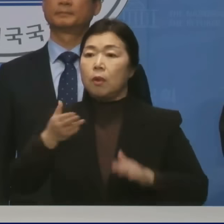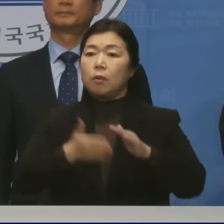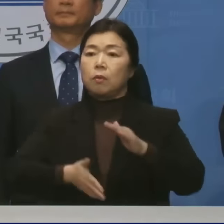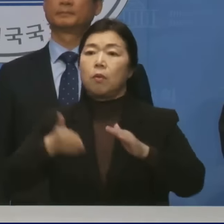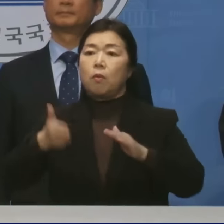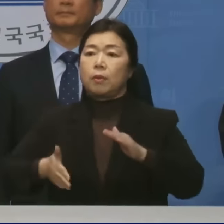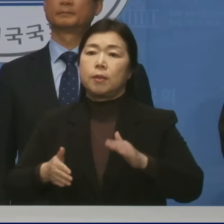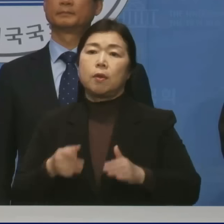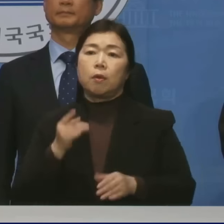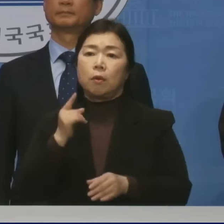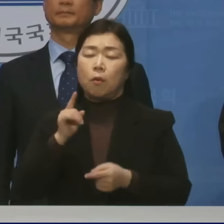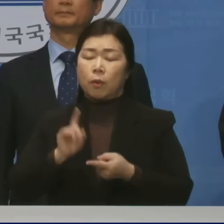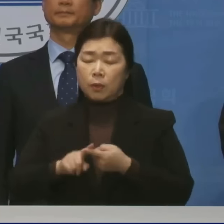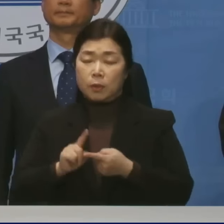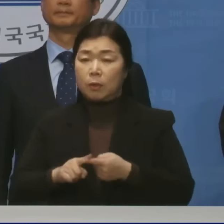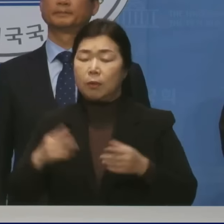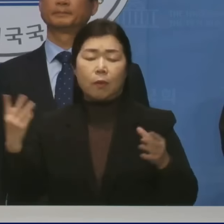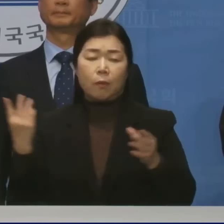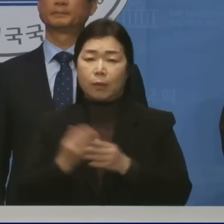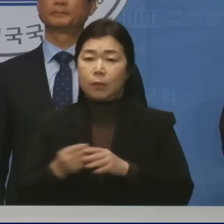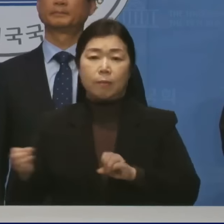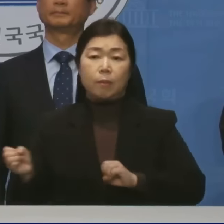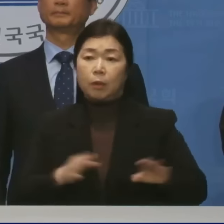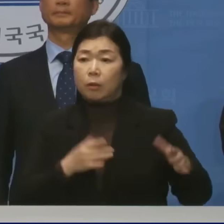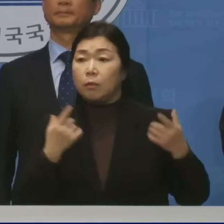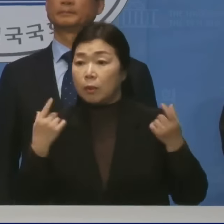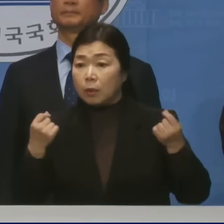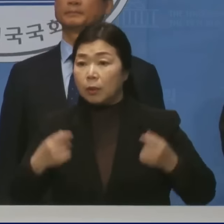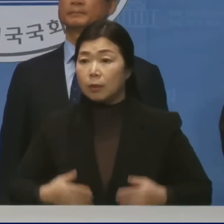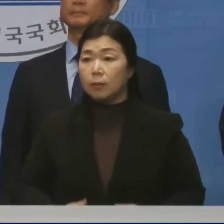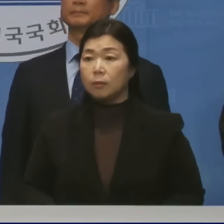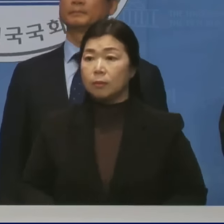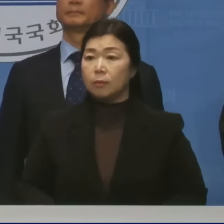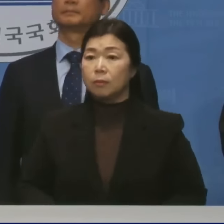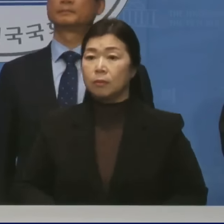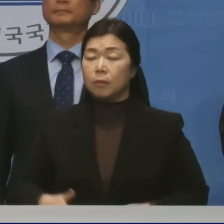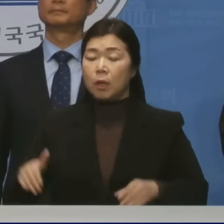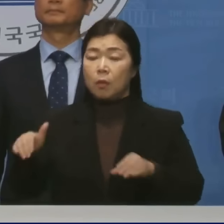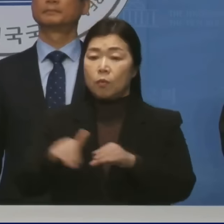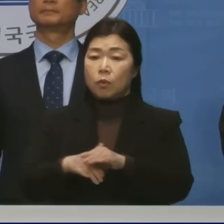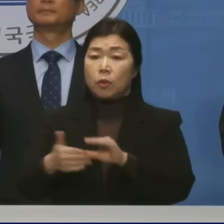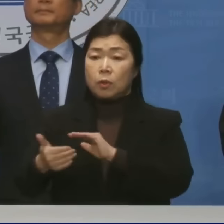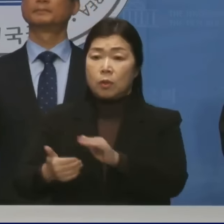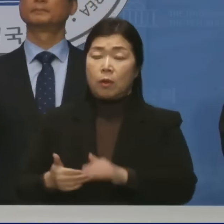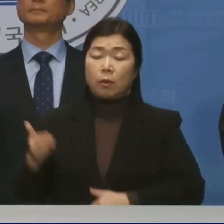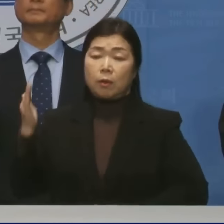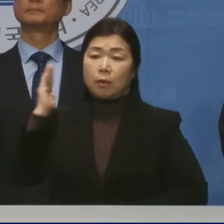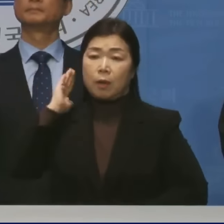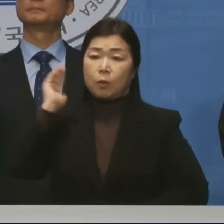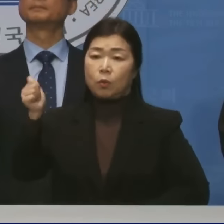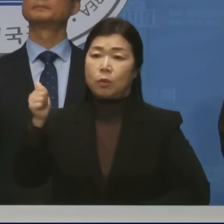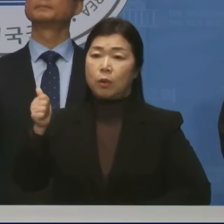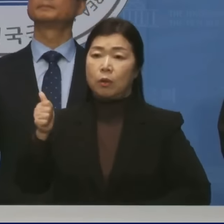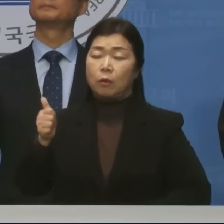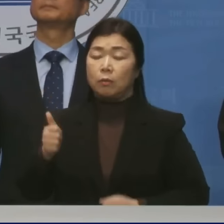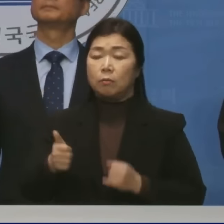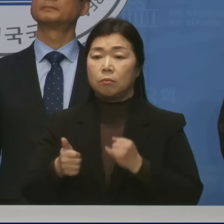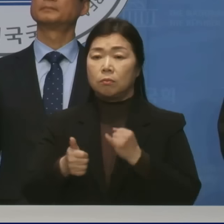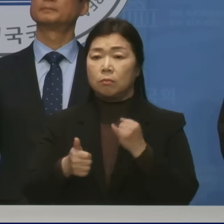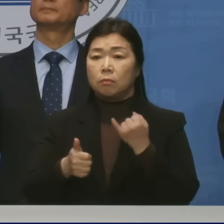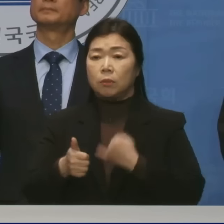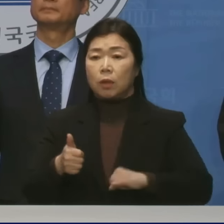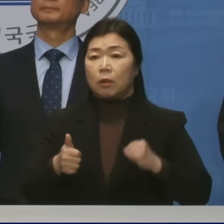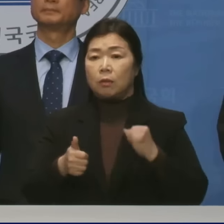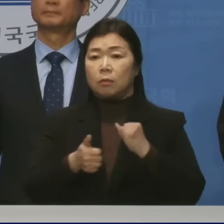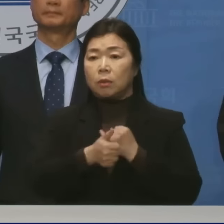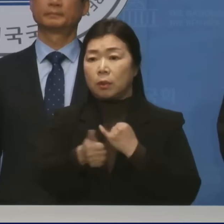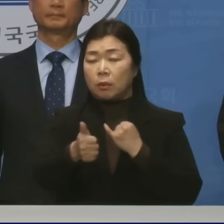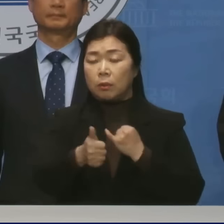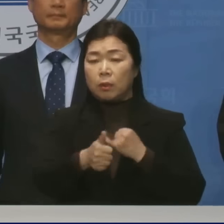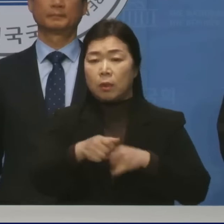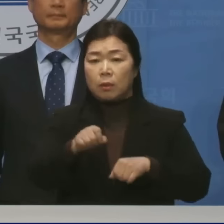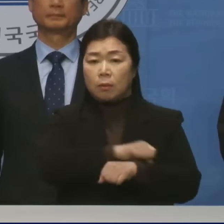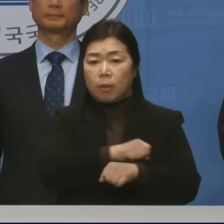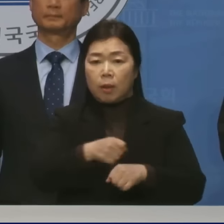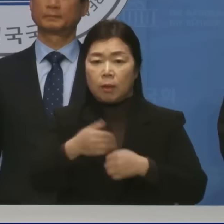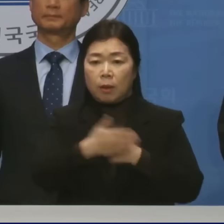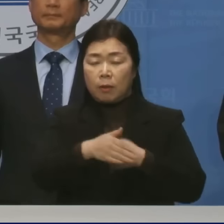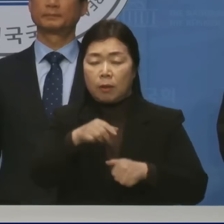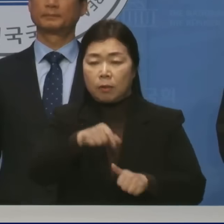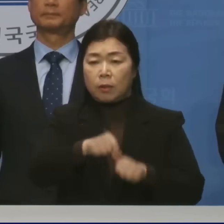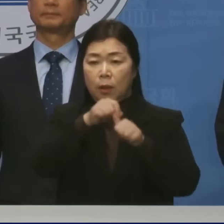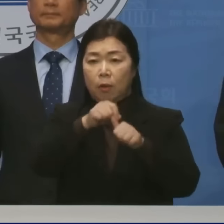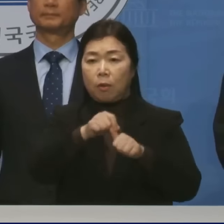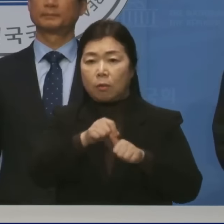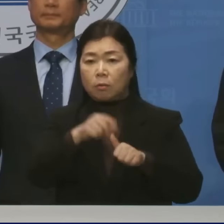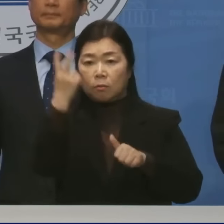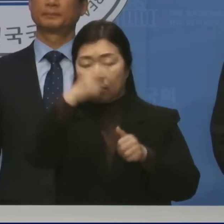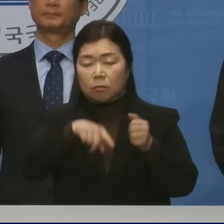완전히 상실했습니다. 문재인 전 대통령 사이 특혜 채용 의혹을 수사하겠다며 사이 서모